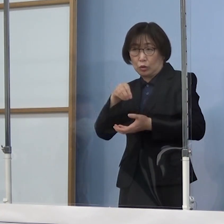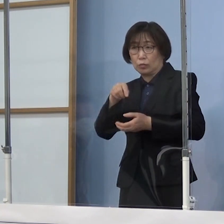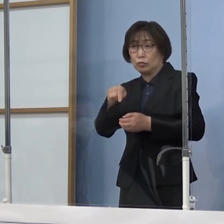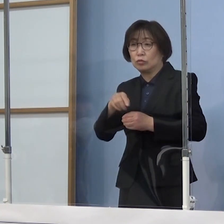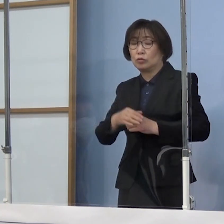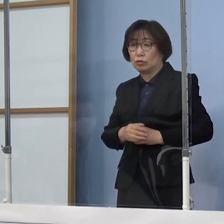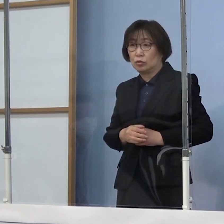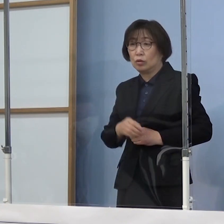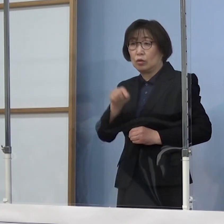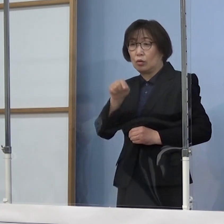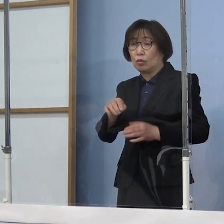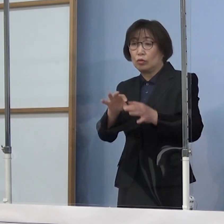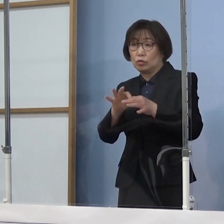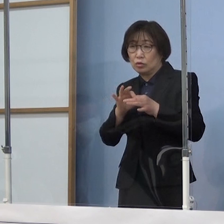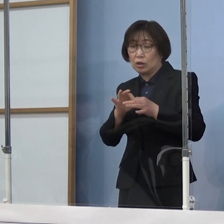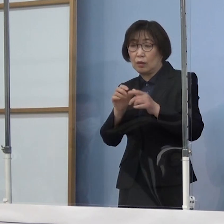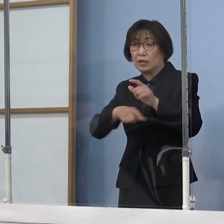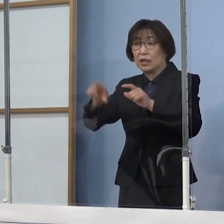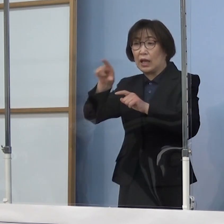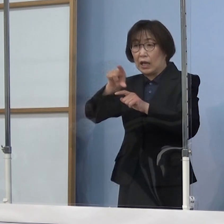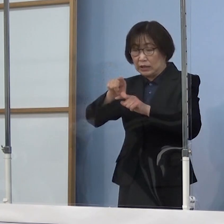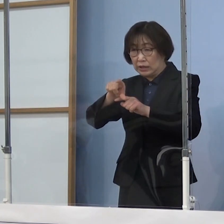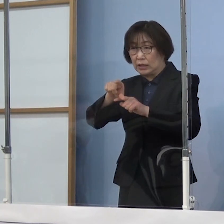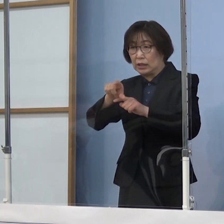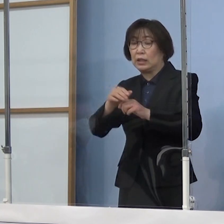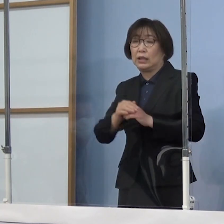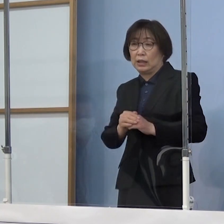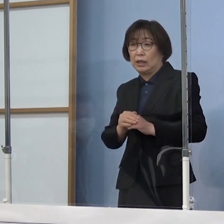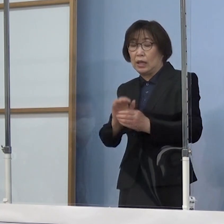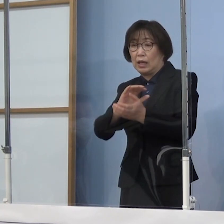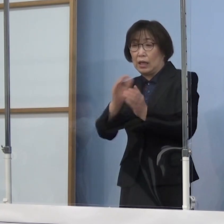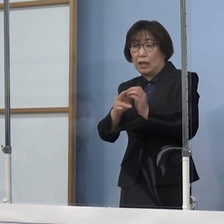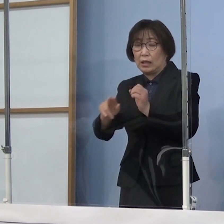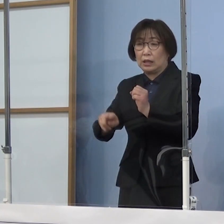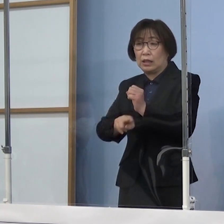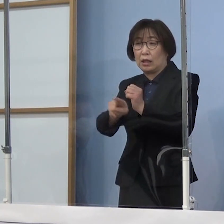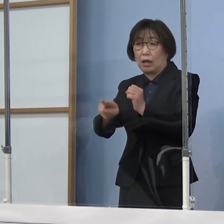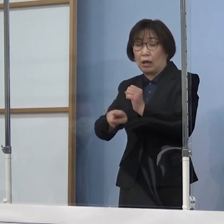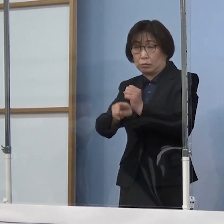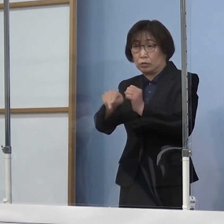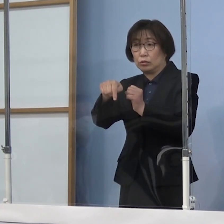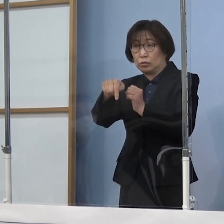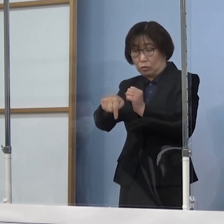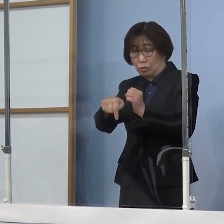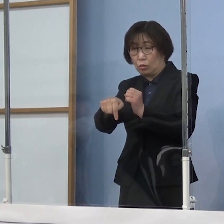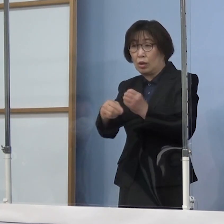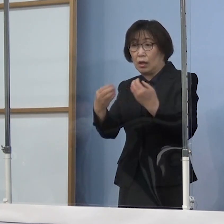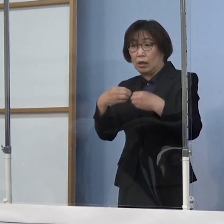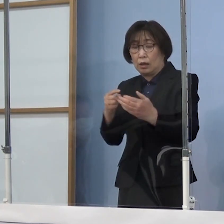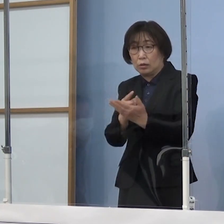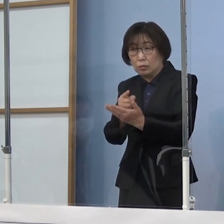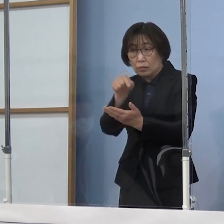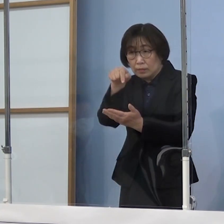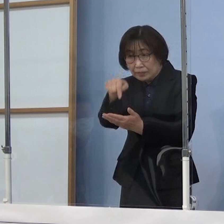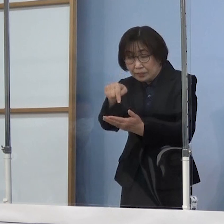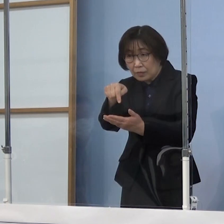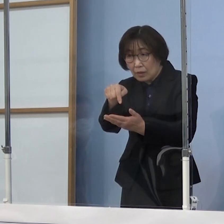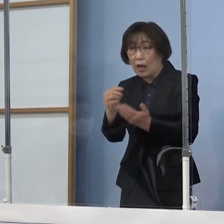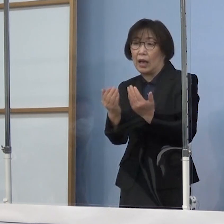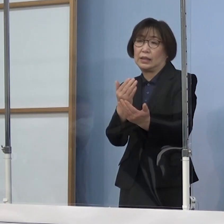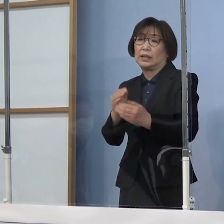についてはさらに変異株のサーベランスでも明らかとなったんですね。3月の22